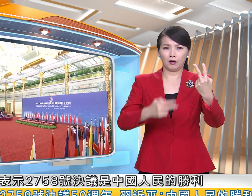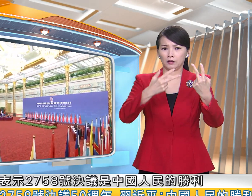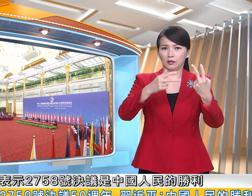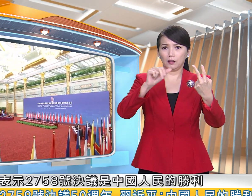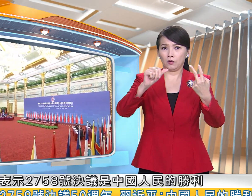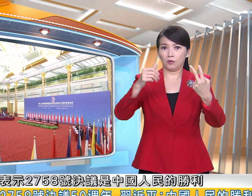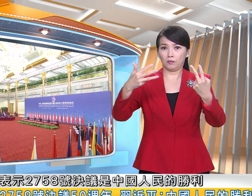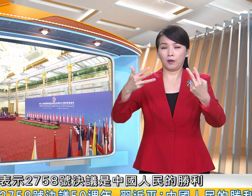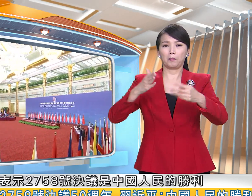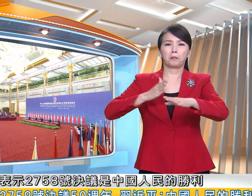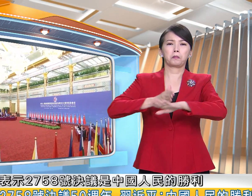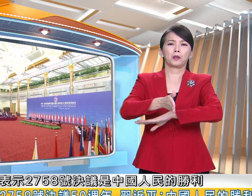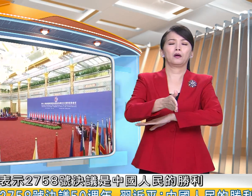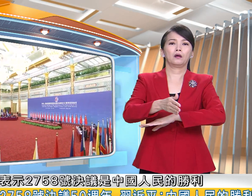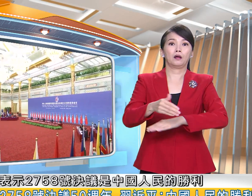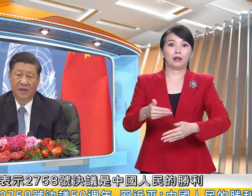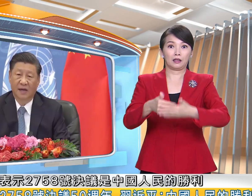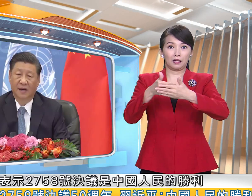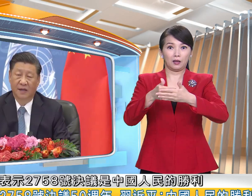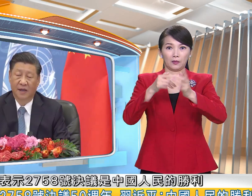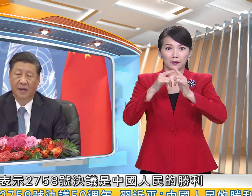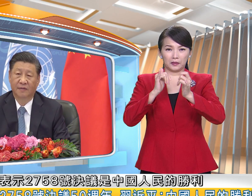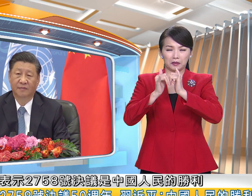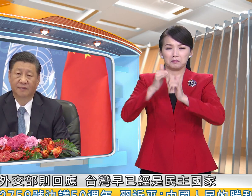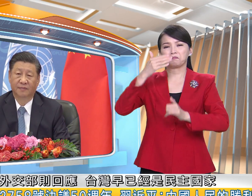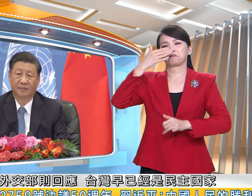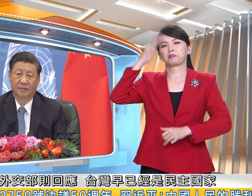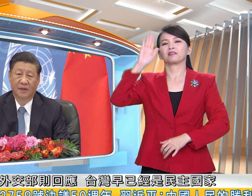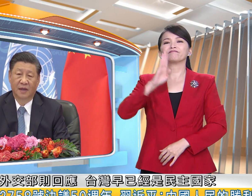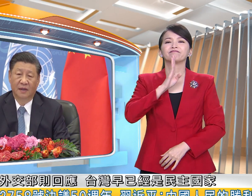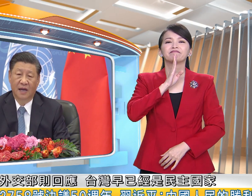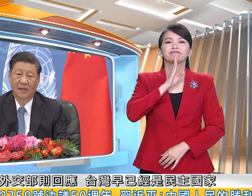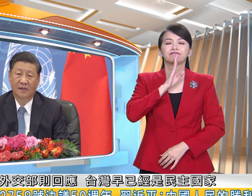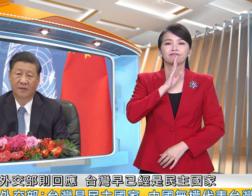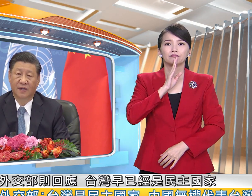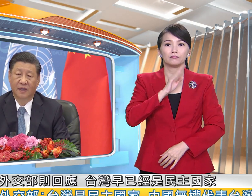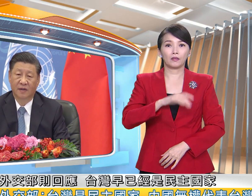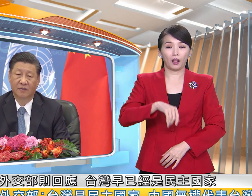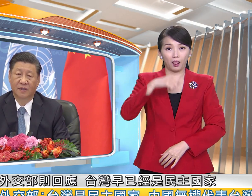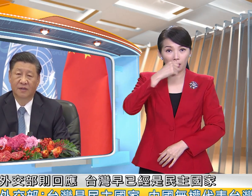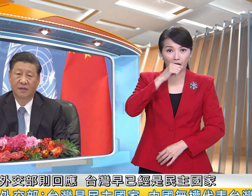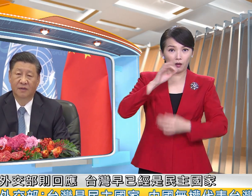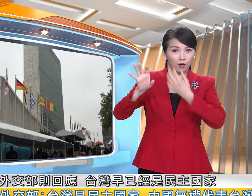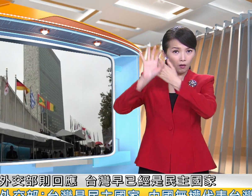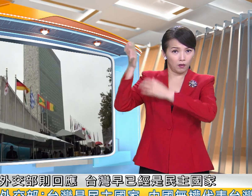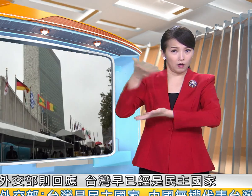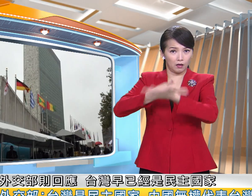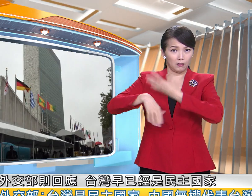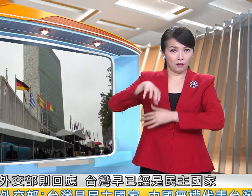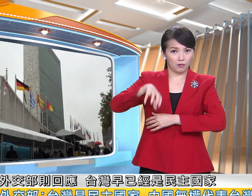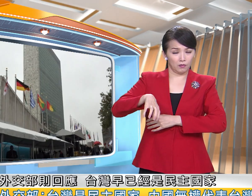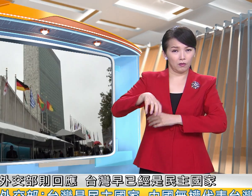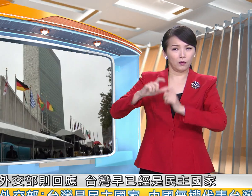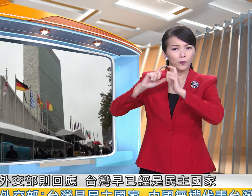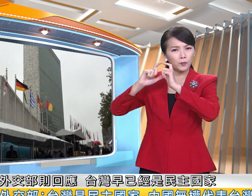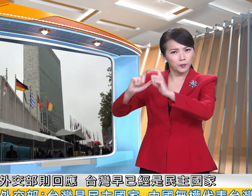议是中国人民的胜利。外交部则是回应，台湾早已经是民主国